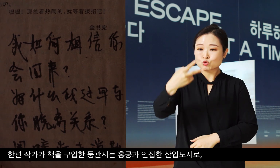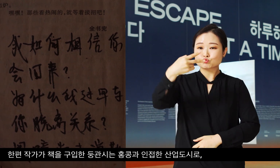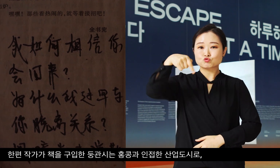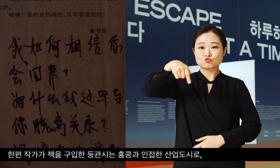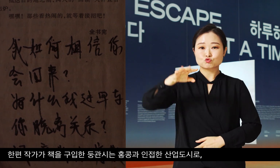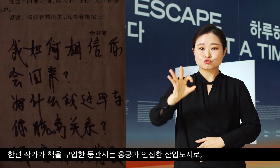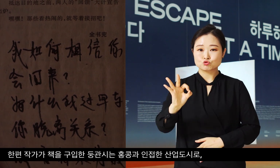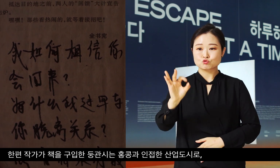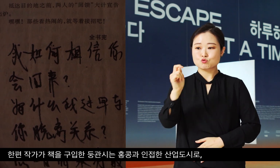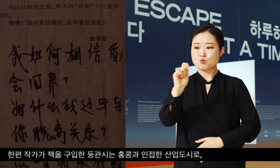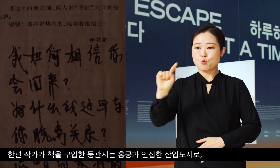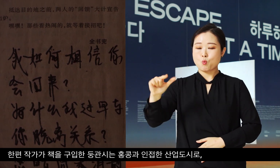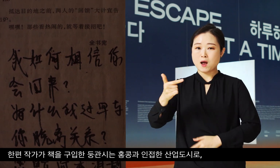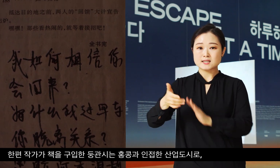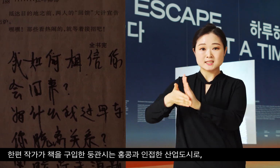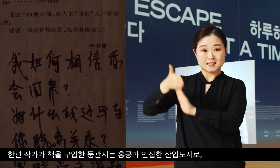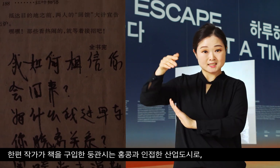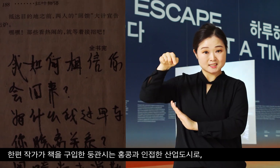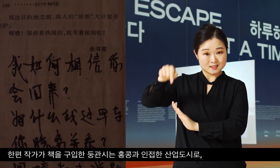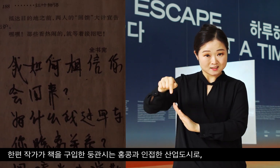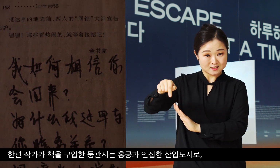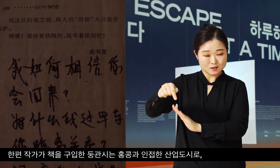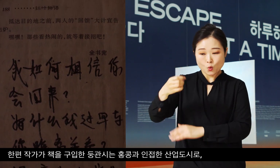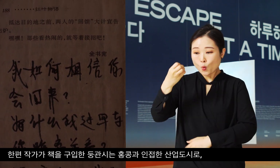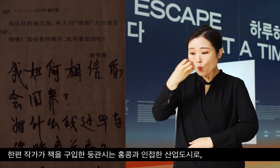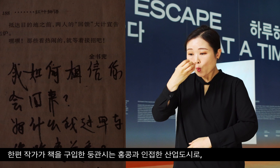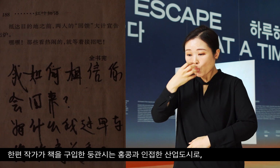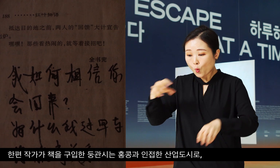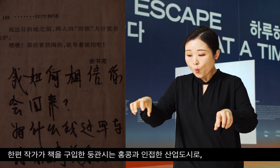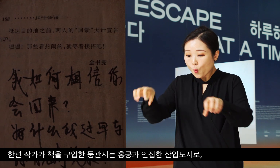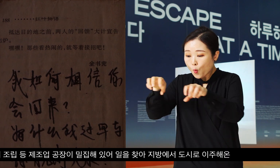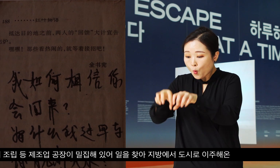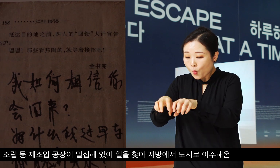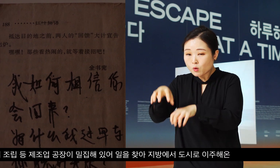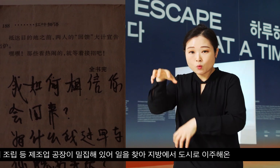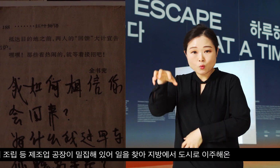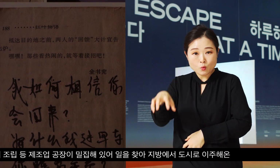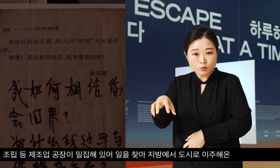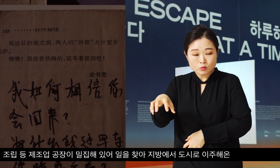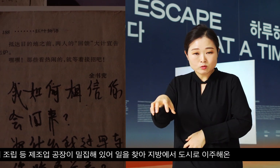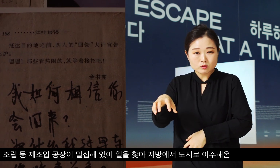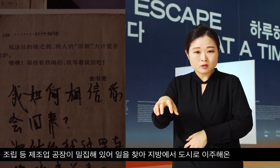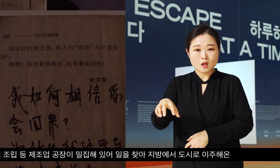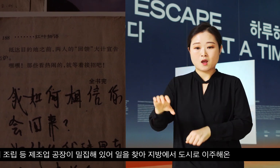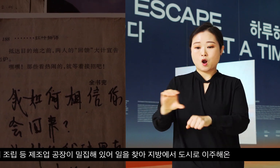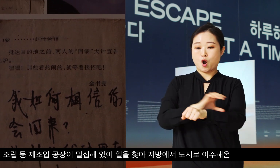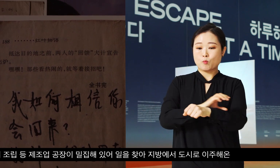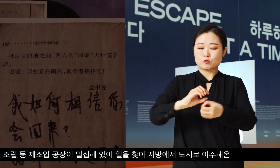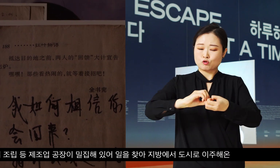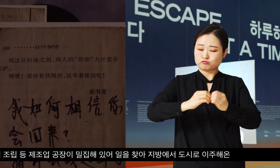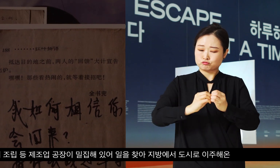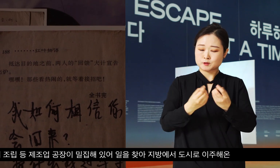홍콩과 인접한 산업도시로 컴퓨터 조립 등 제조업 공장이 밀집해